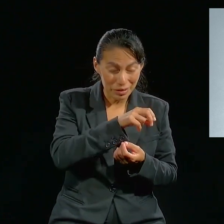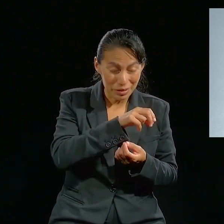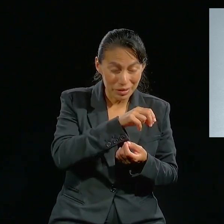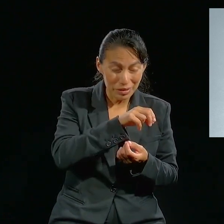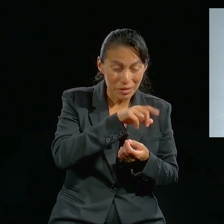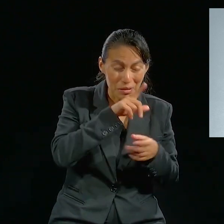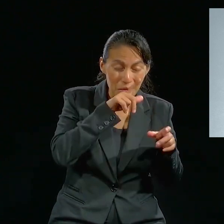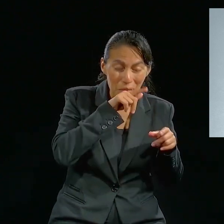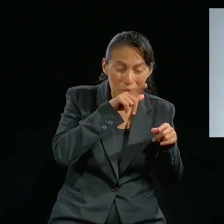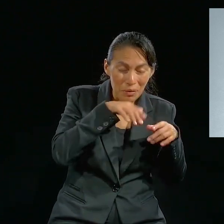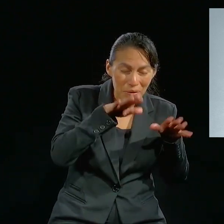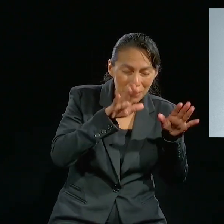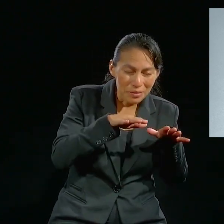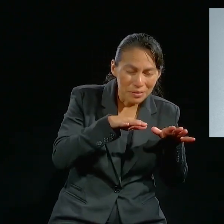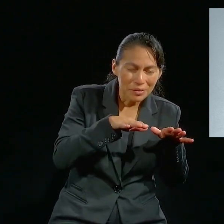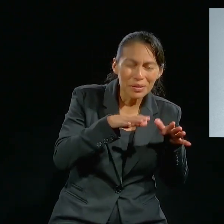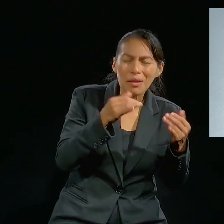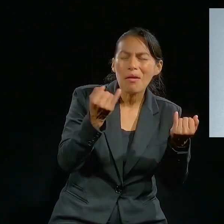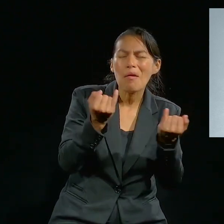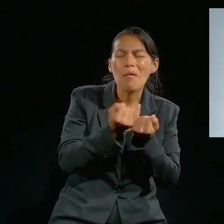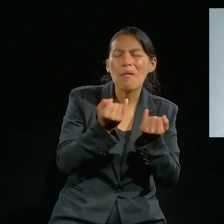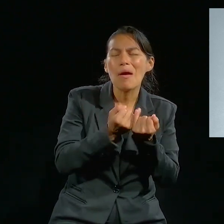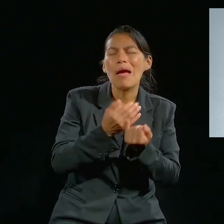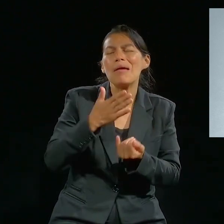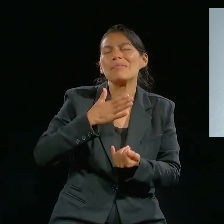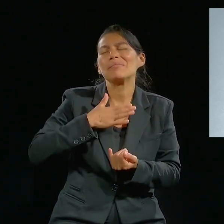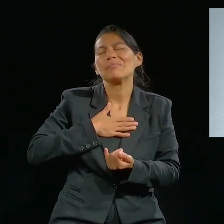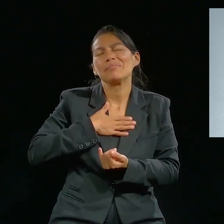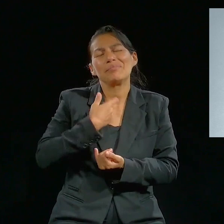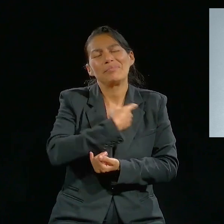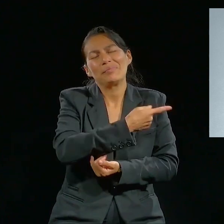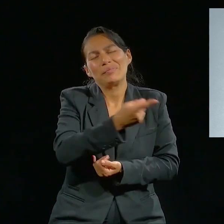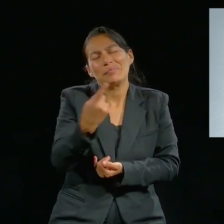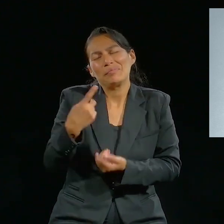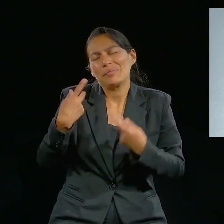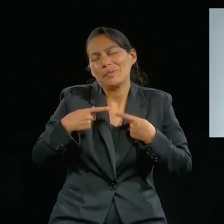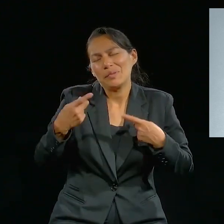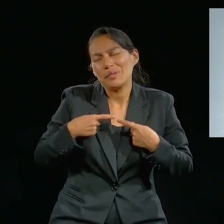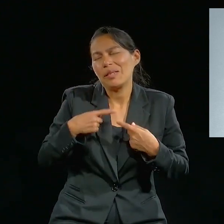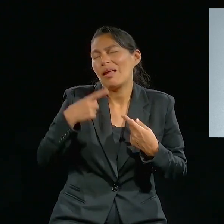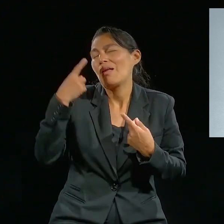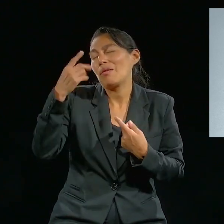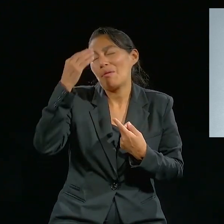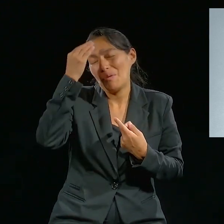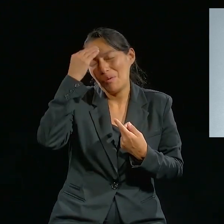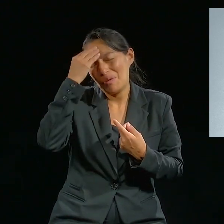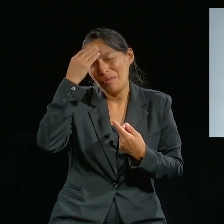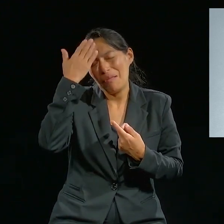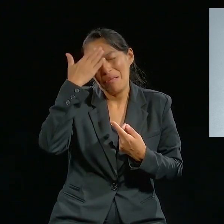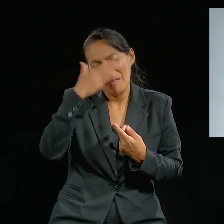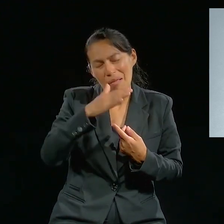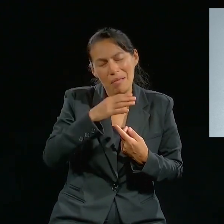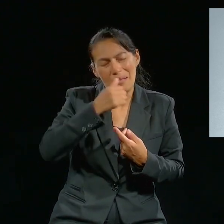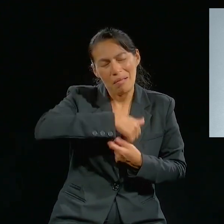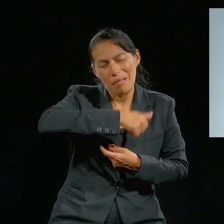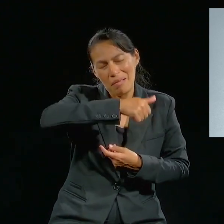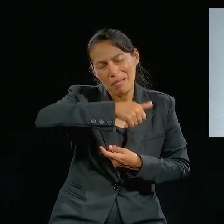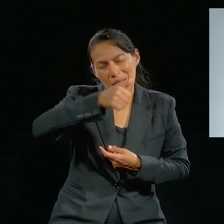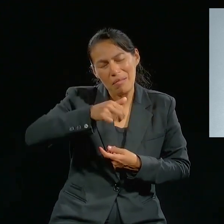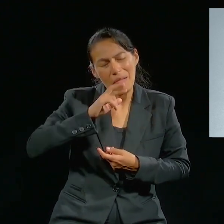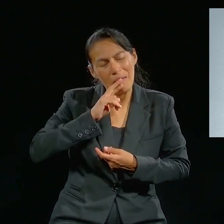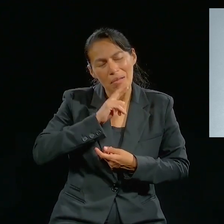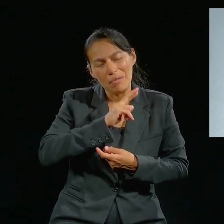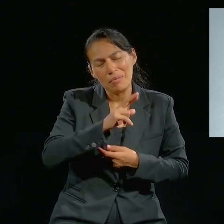tú señor te preocupas más por nuestra situación tú las conoces señor cada una de ellas